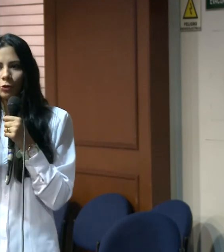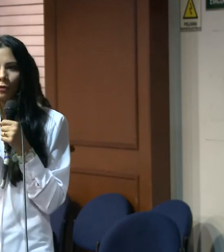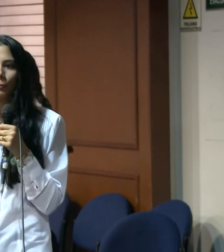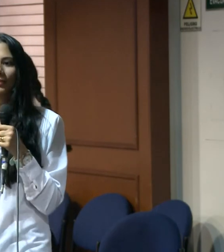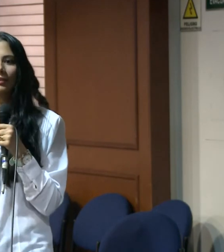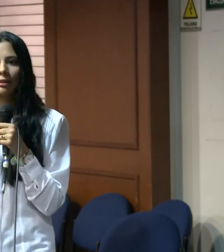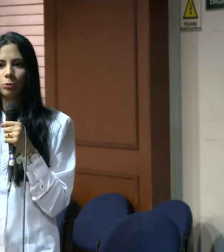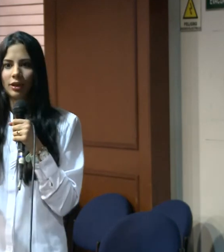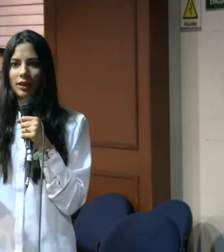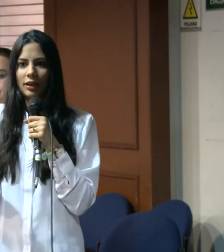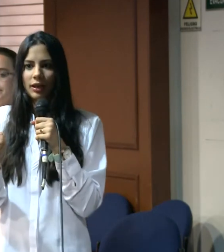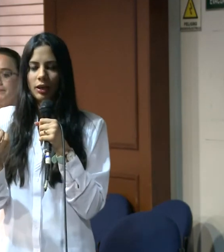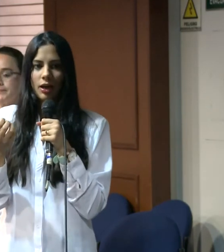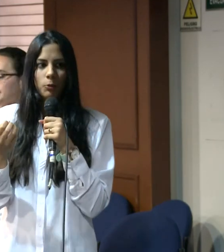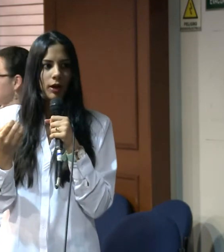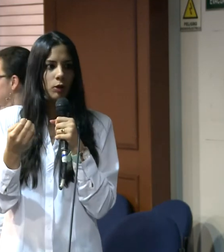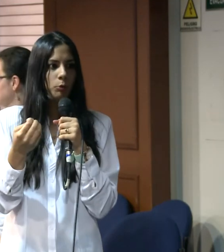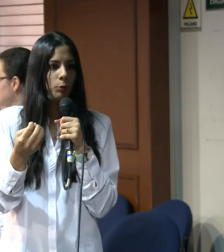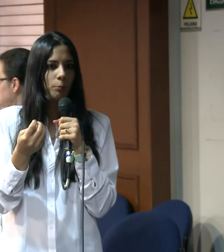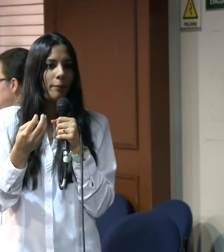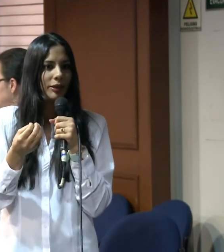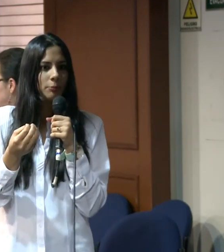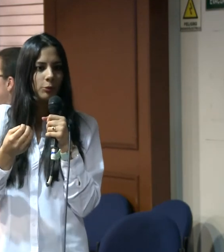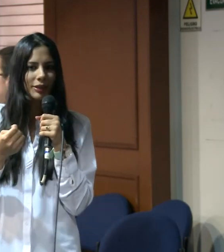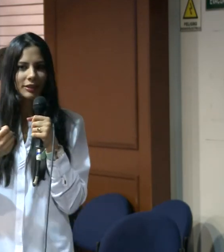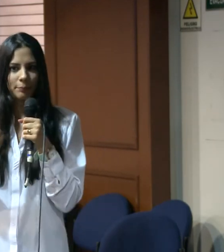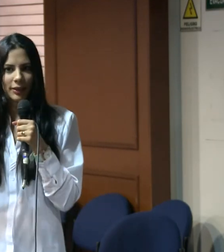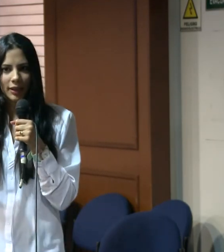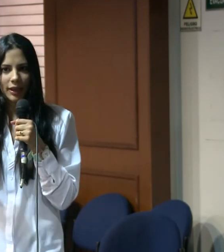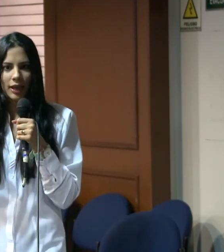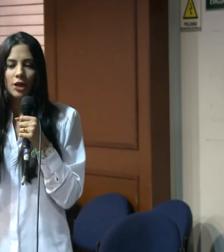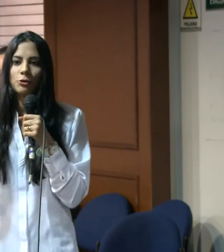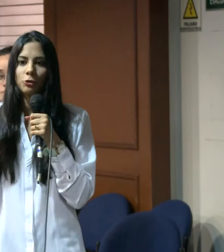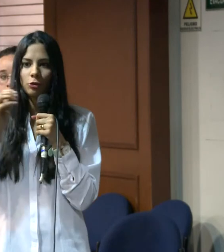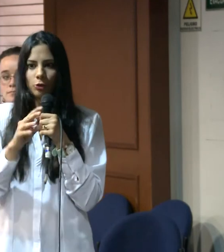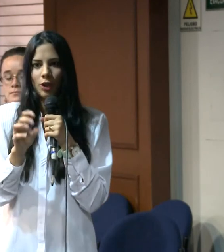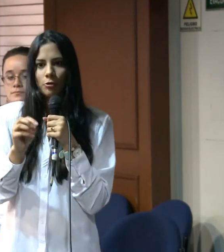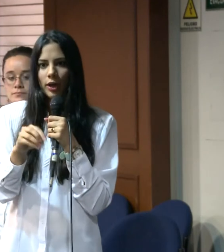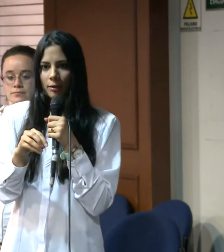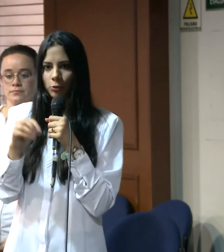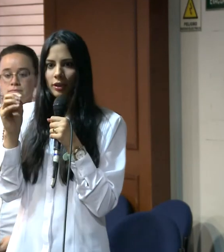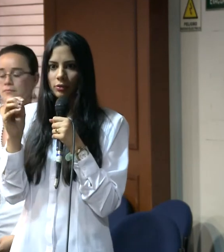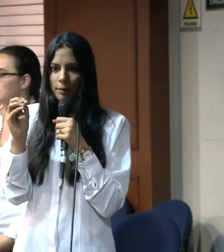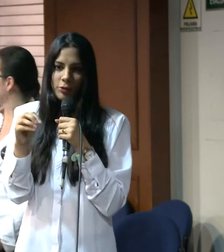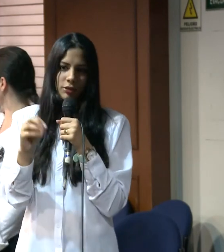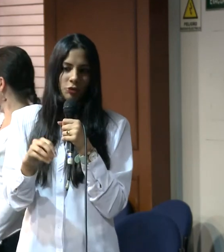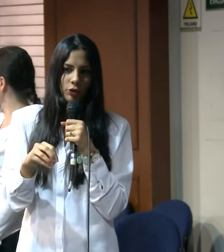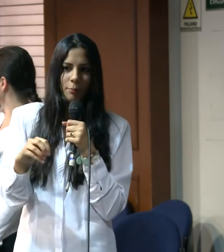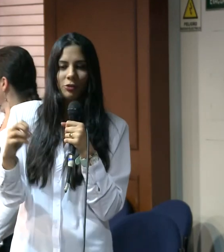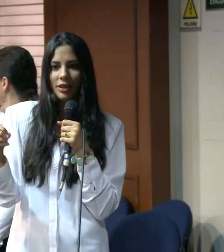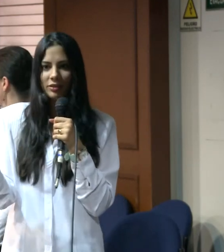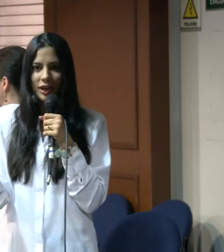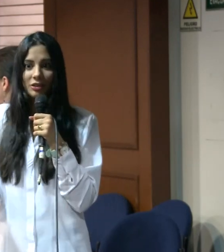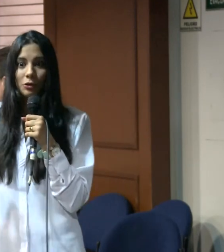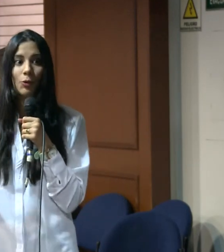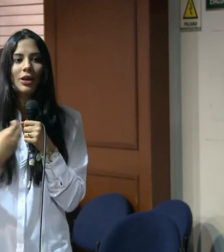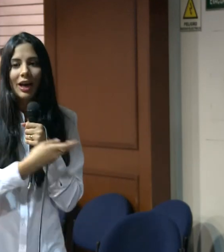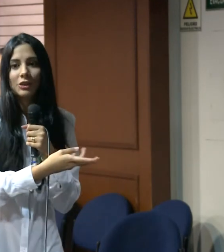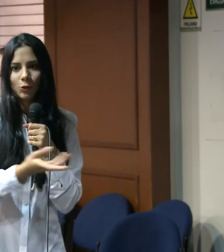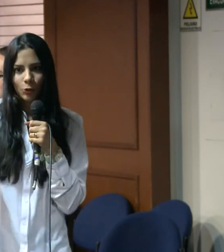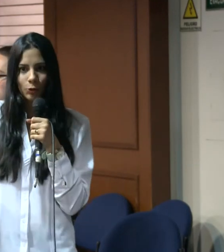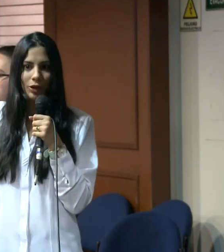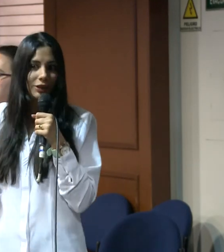y nosotros pues entramos a jugar como un papel importante para que no solo nos enfocáramos a personas sordas, personas ciegas,